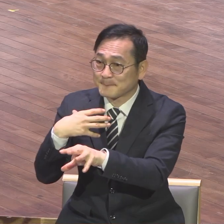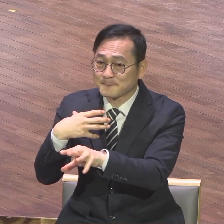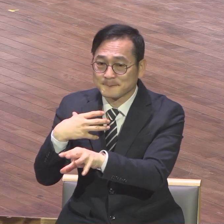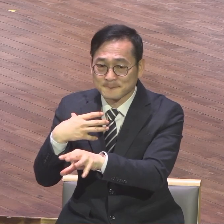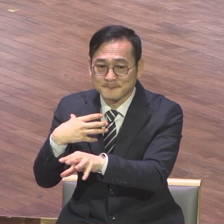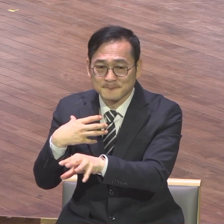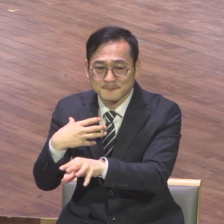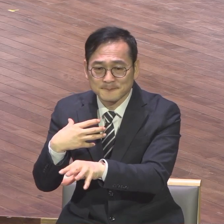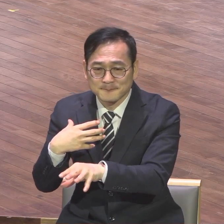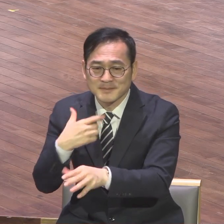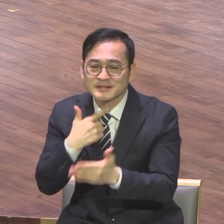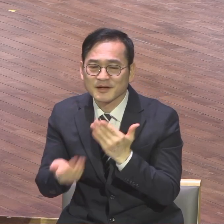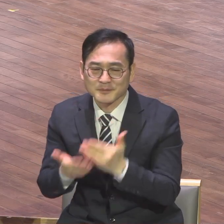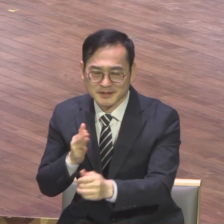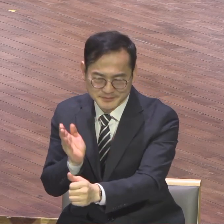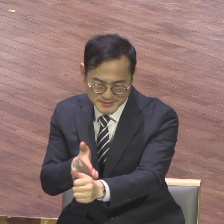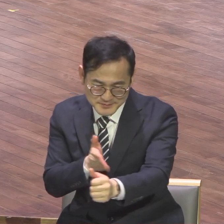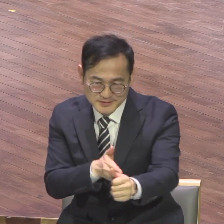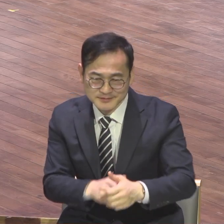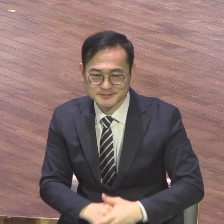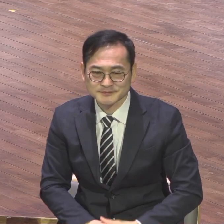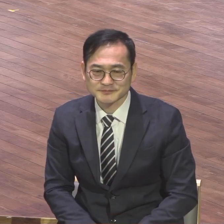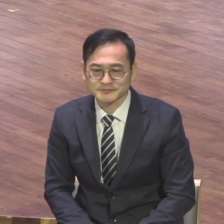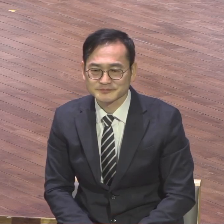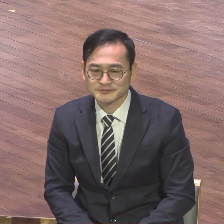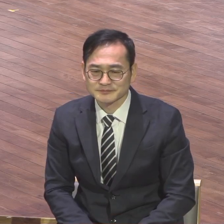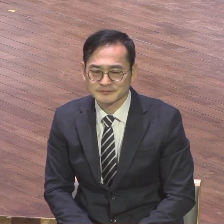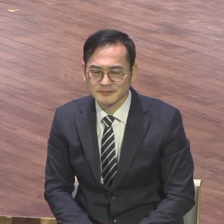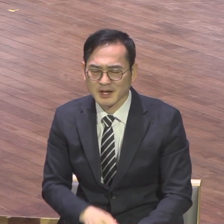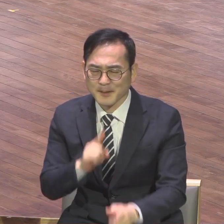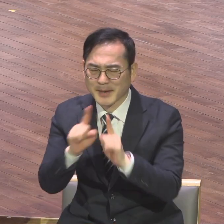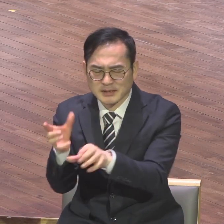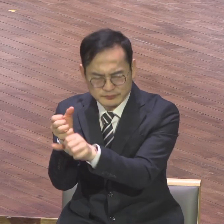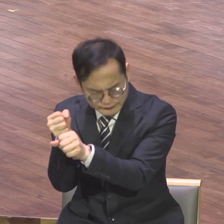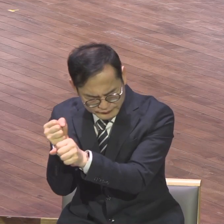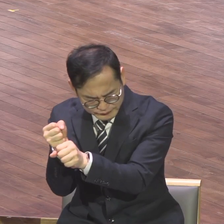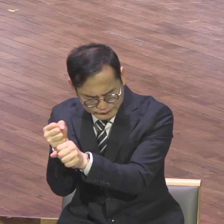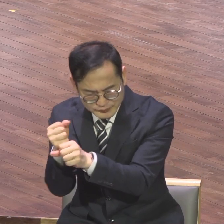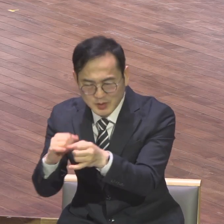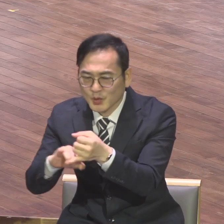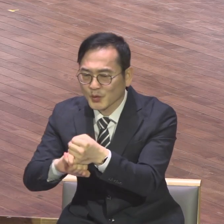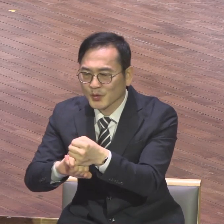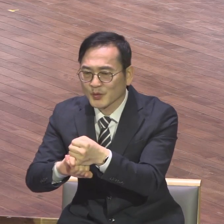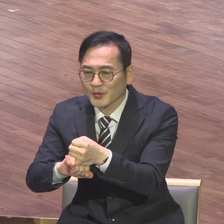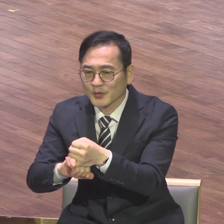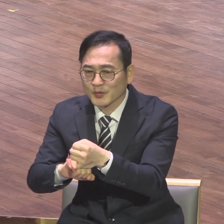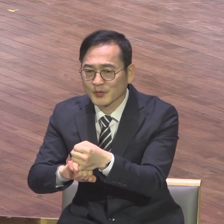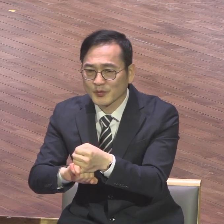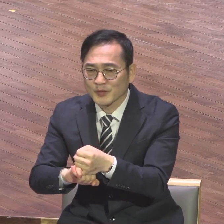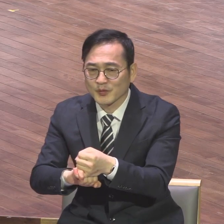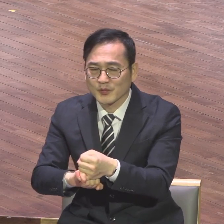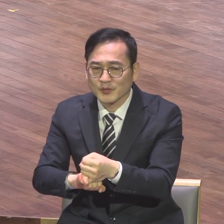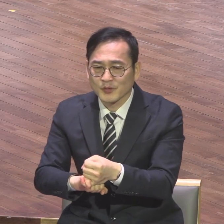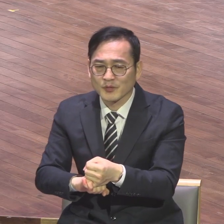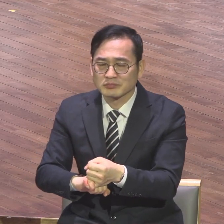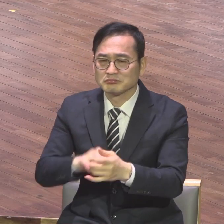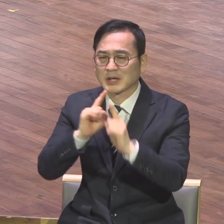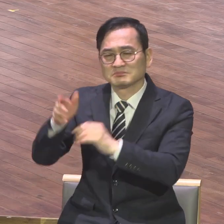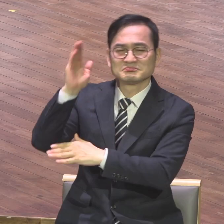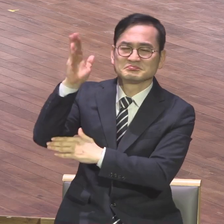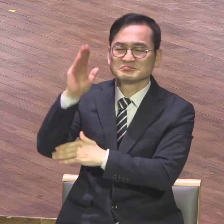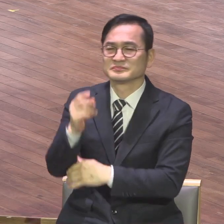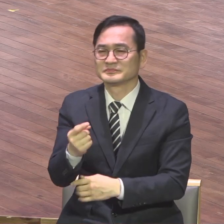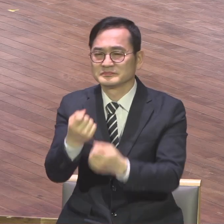있기를 바랍니다. 체험하셔야 돼요. 말씀을 잡고 있다. 말씀을 잡아야 돼요. 여기서 말씀을 잡아야 되는데 대부분이 다 설교 듣고 나면 다